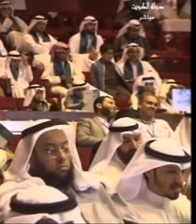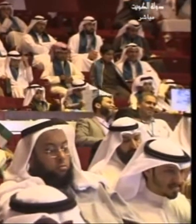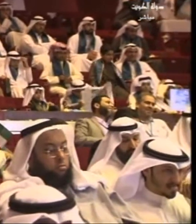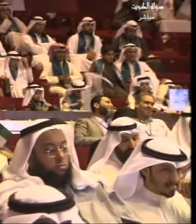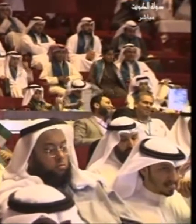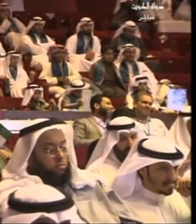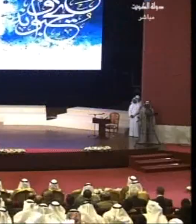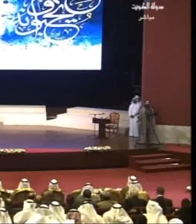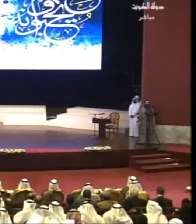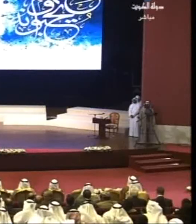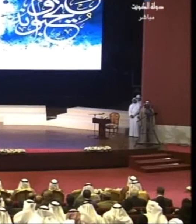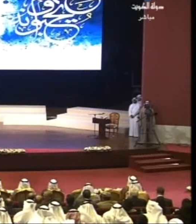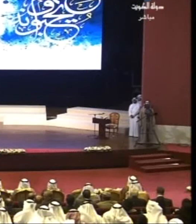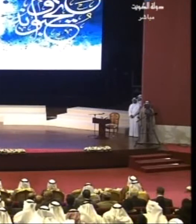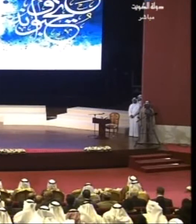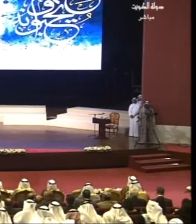وعلى